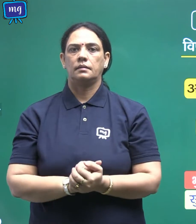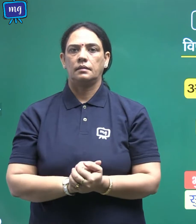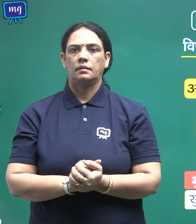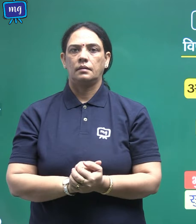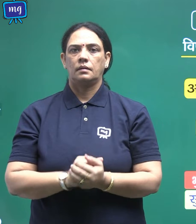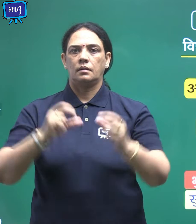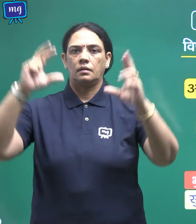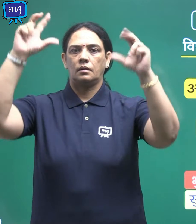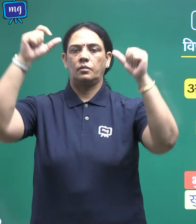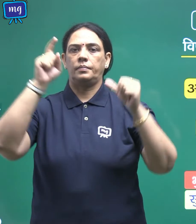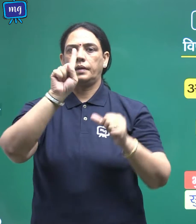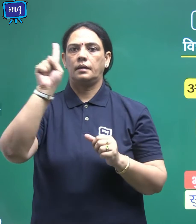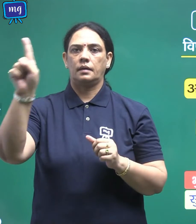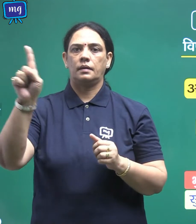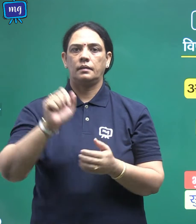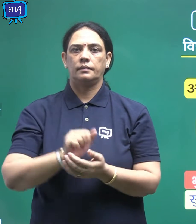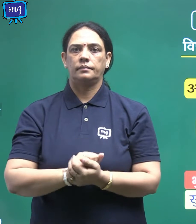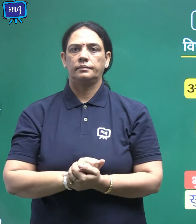अध्याय 11